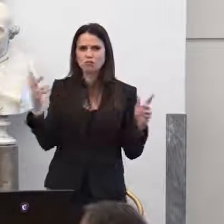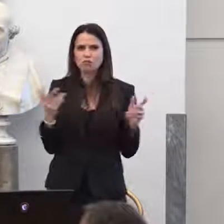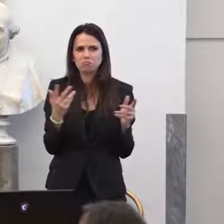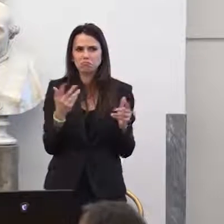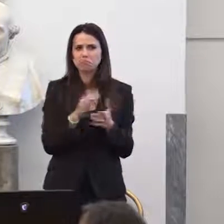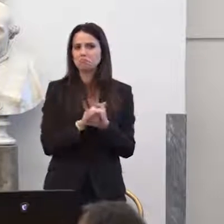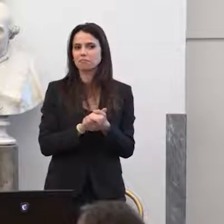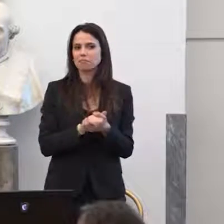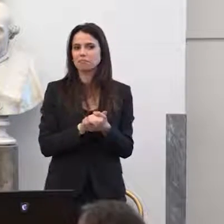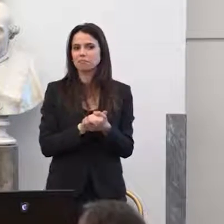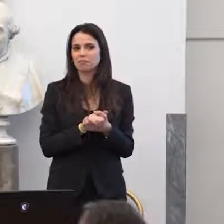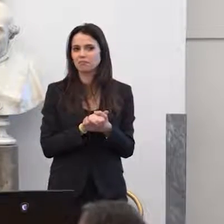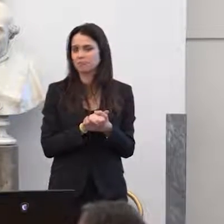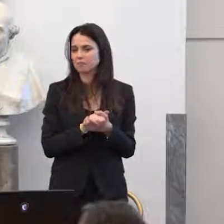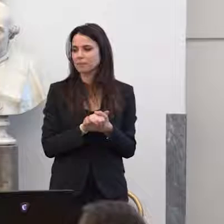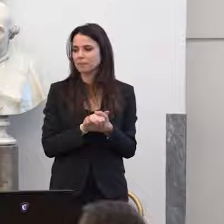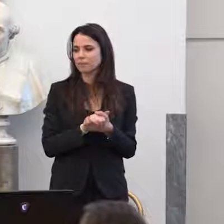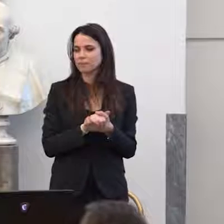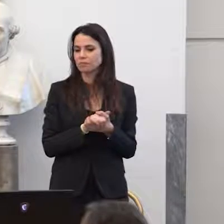Sono allo studio del Ministero